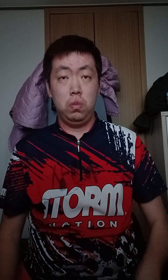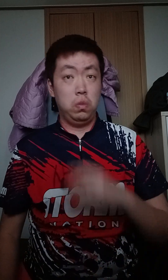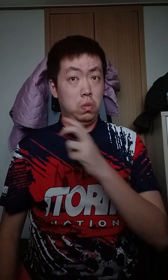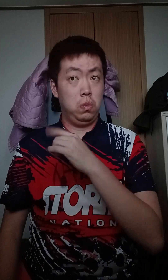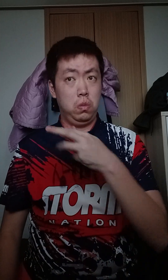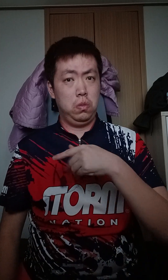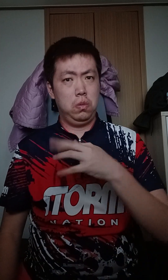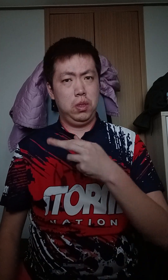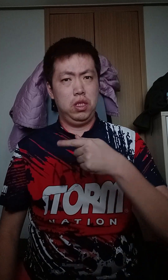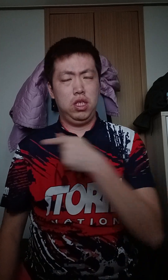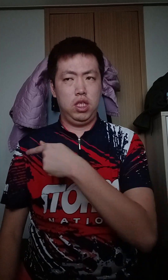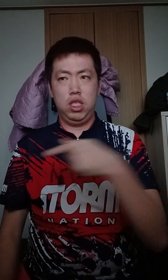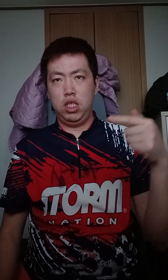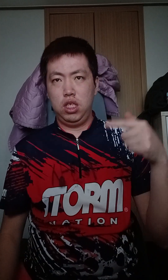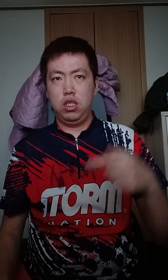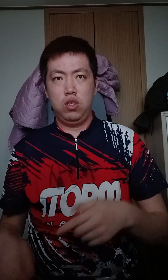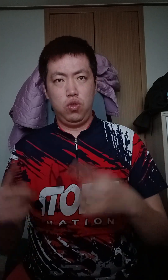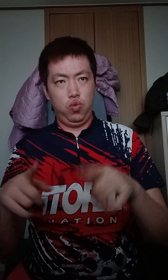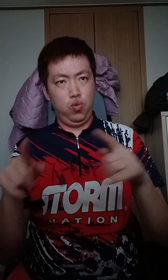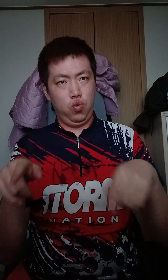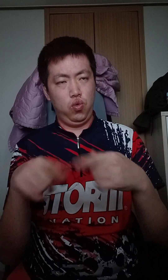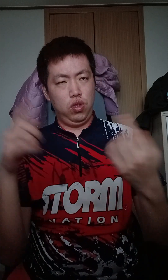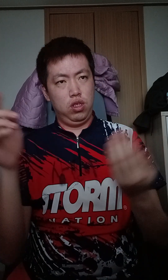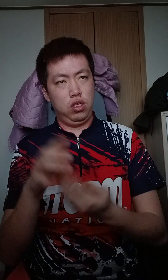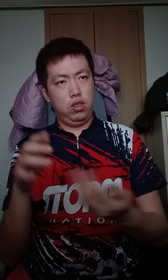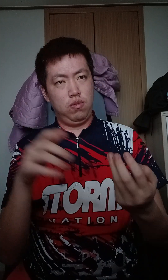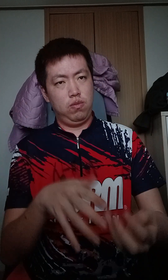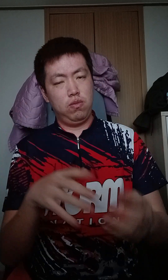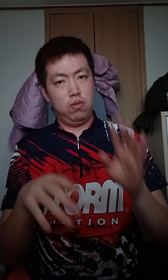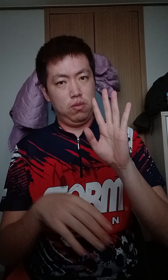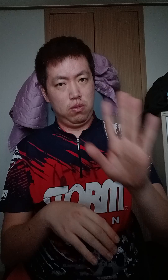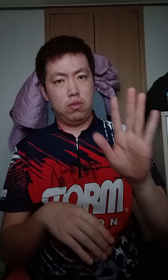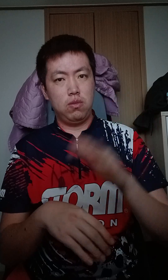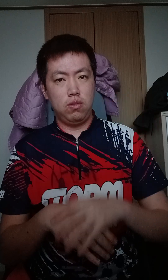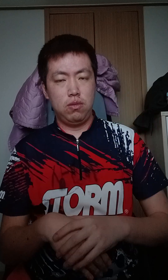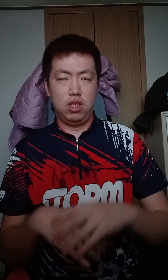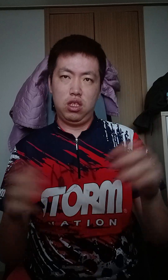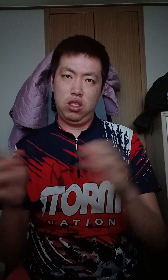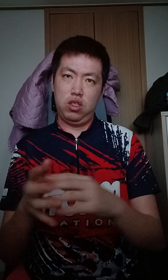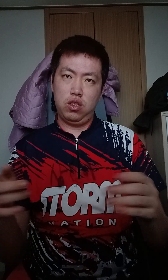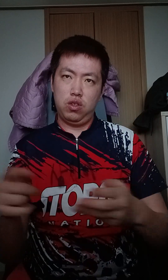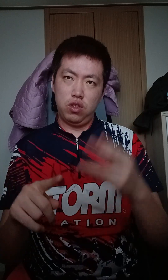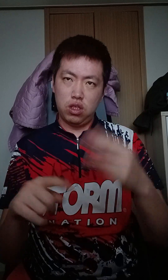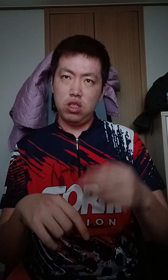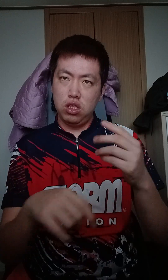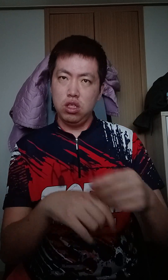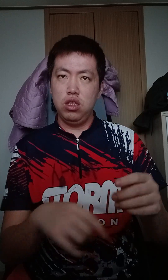전수조사에 참여한 단체는 관리기관인 제주시가 무려 5년 동안 해당 시설을 방치했다는 문제도